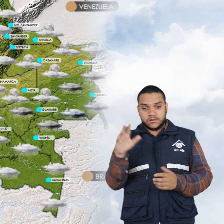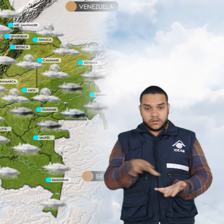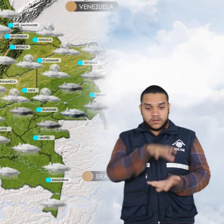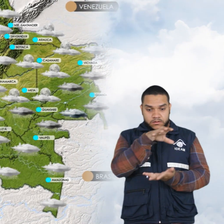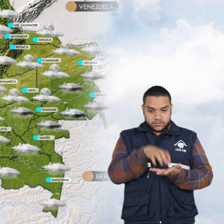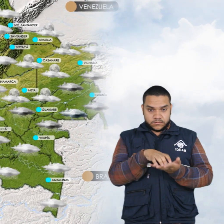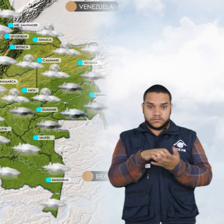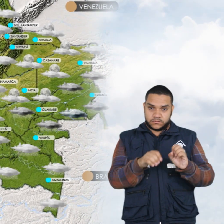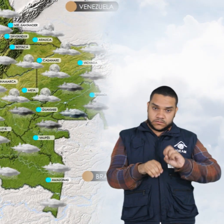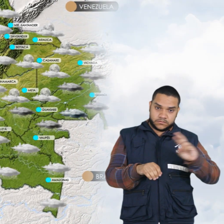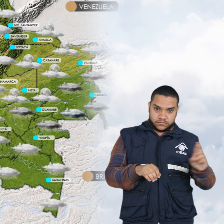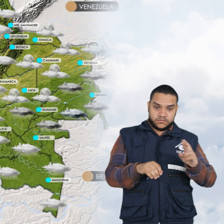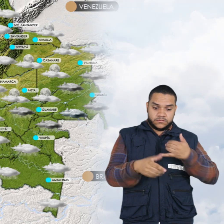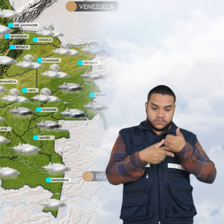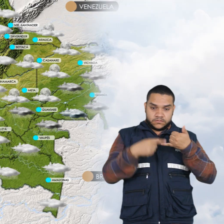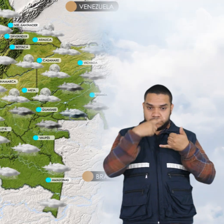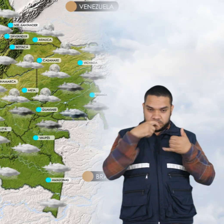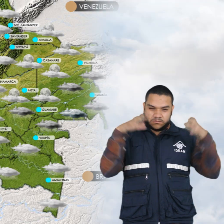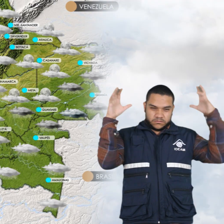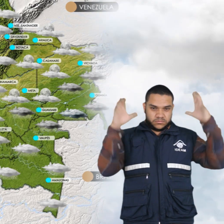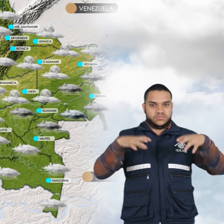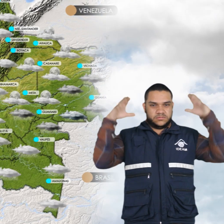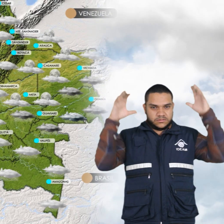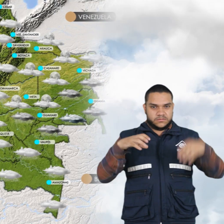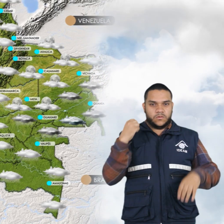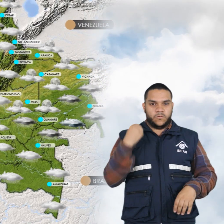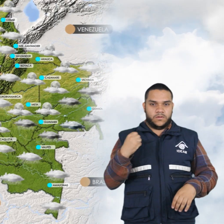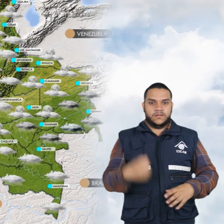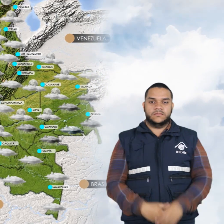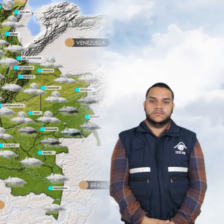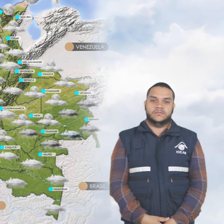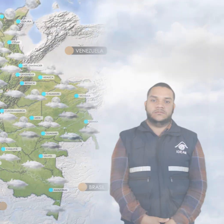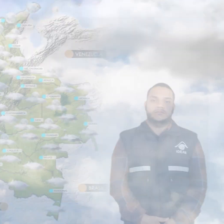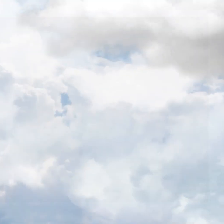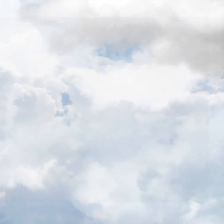región amazónica, donde se estiman las lluvias más fuertes.